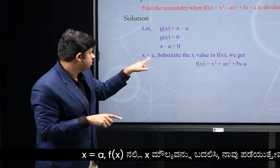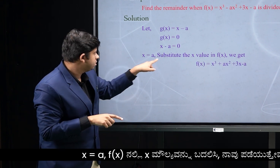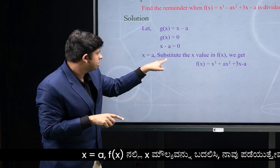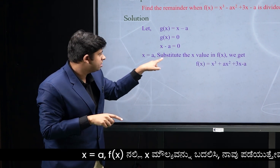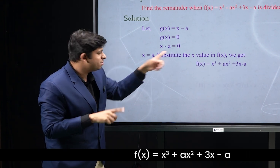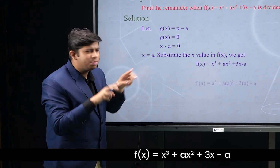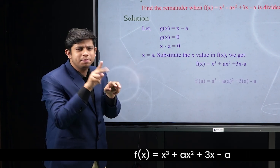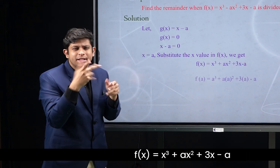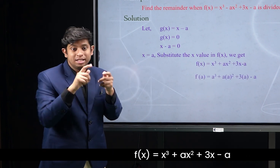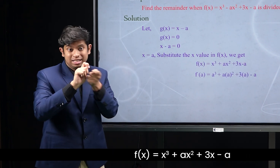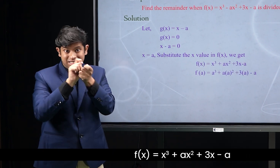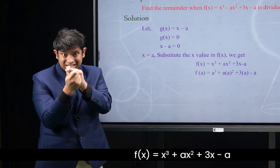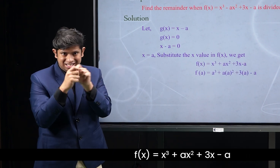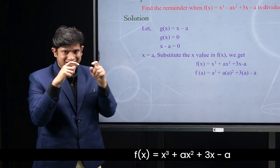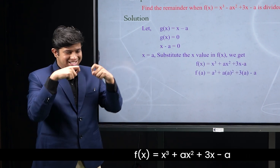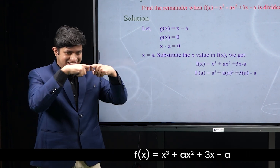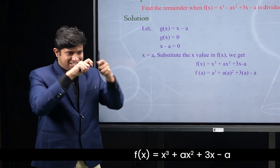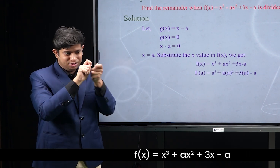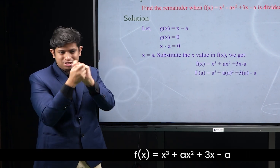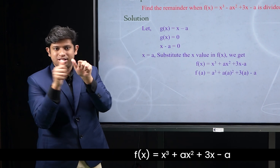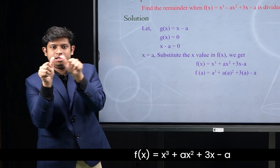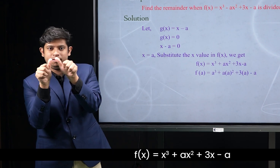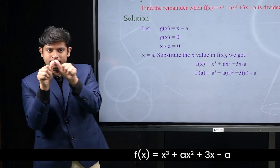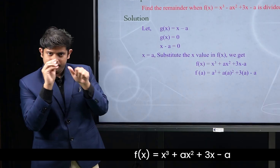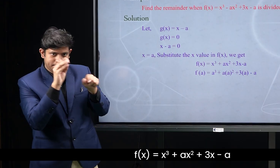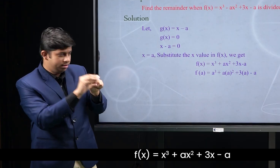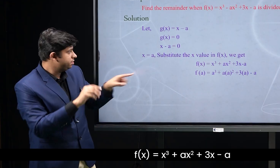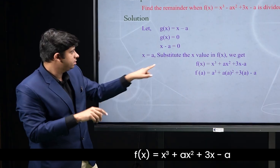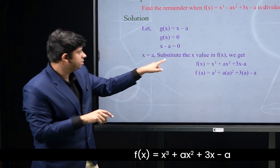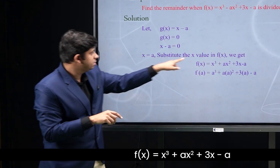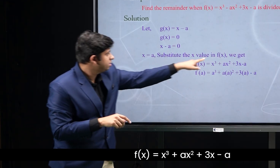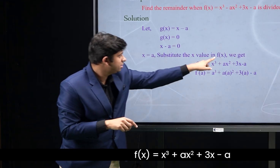ನಾವು ಪಡಿತೇವೆ.